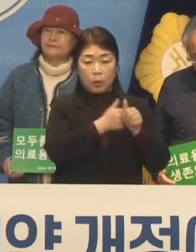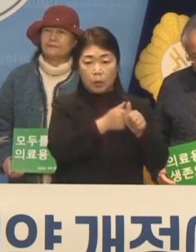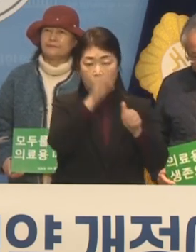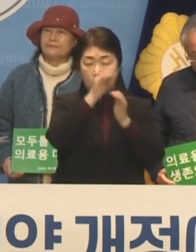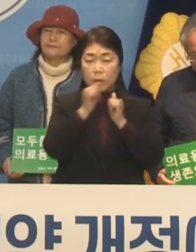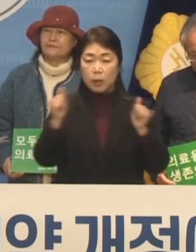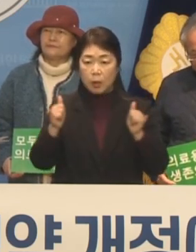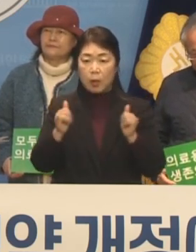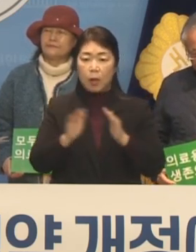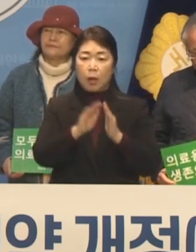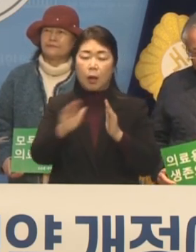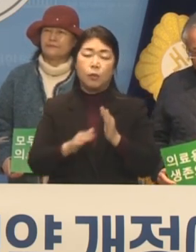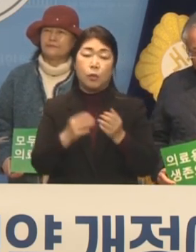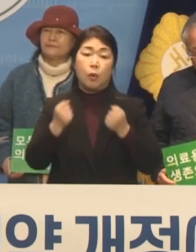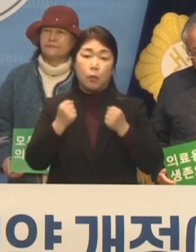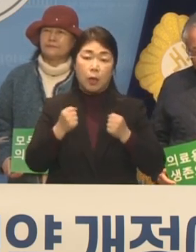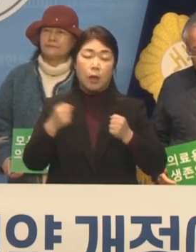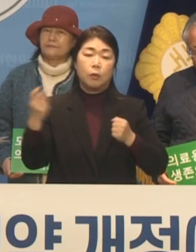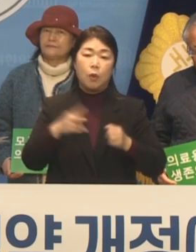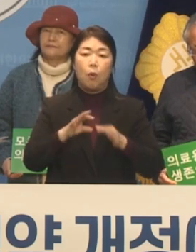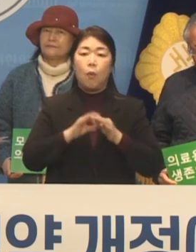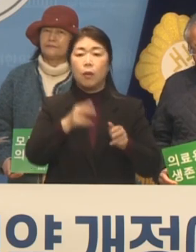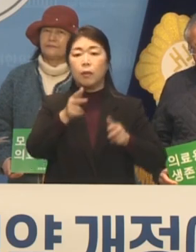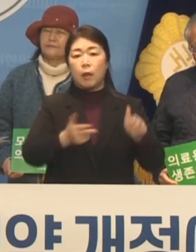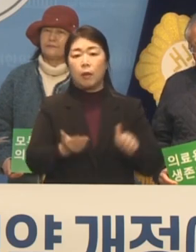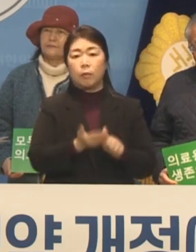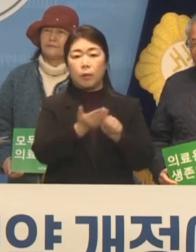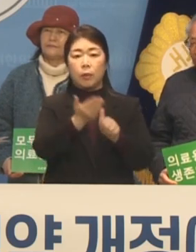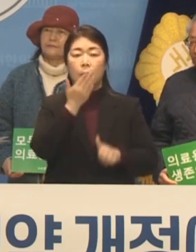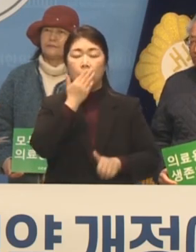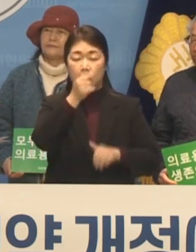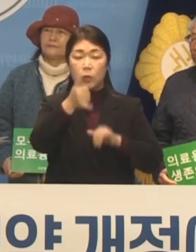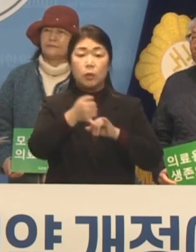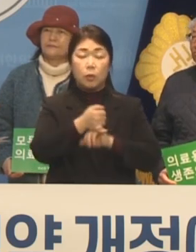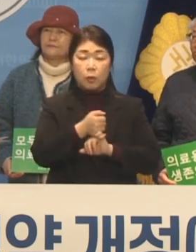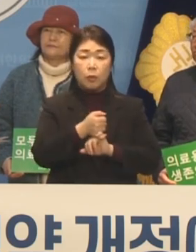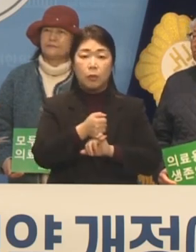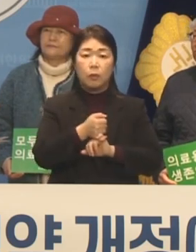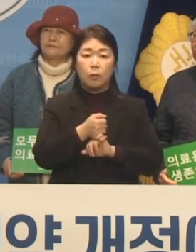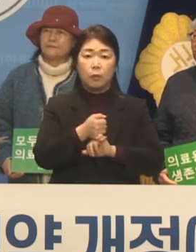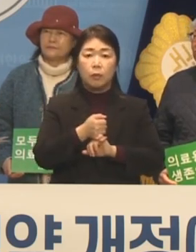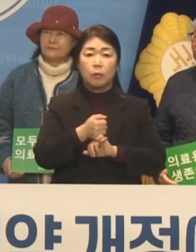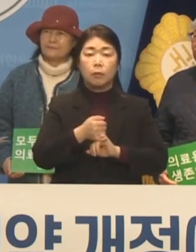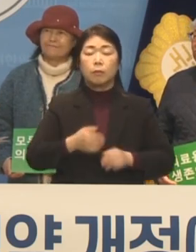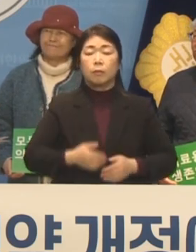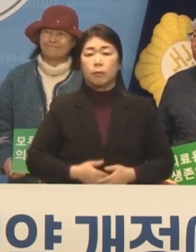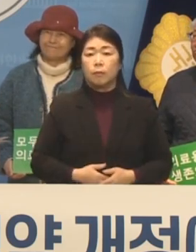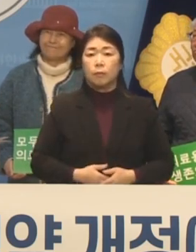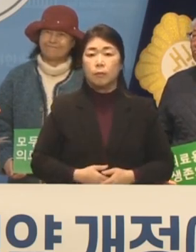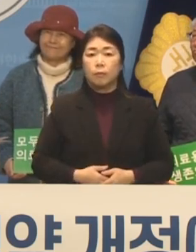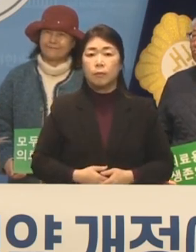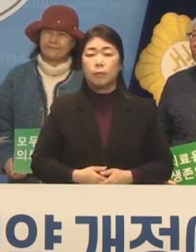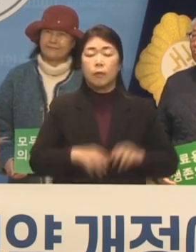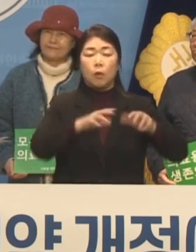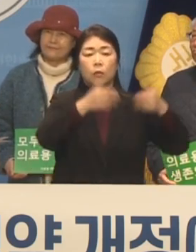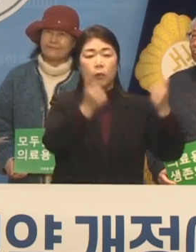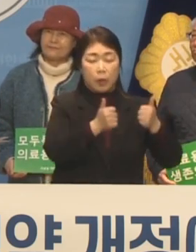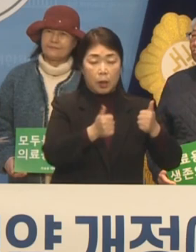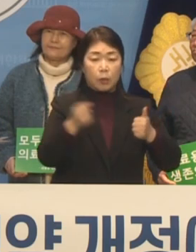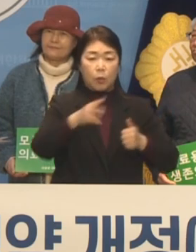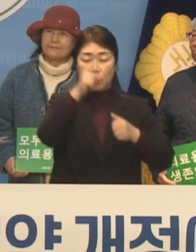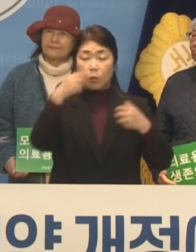환자 가족의 건강권 그리고 관련 산업이 육성될 수 있도록 국회와